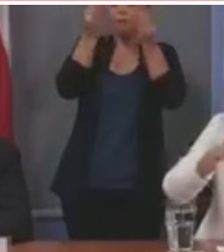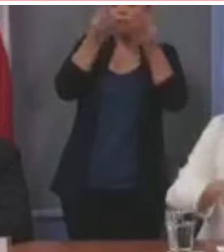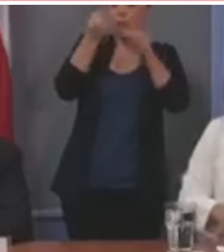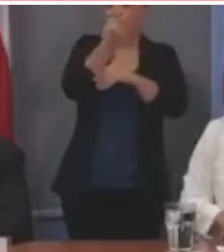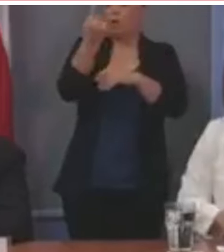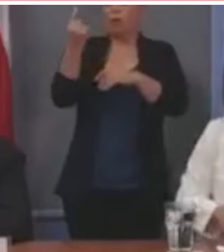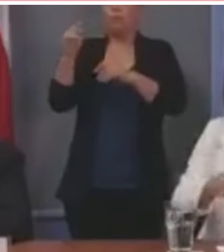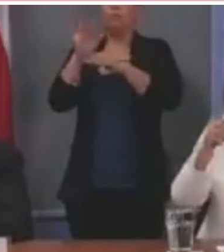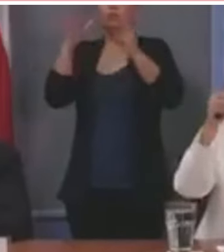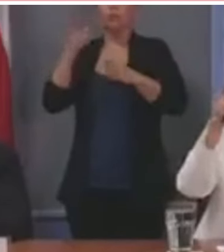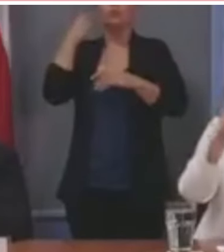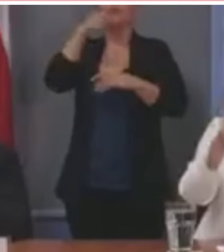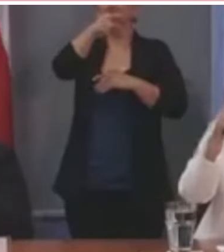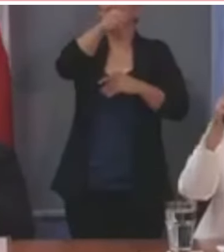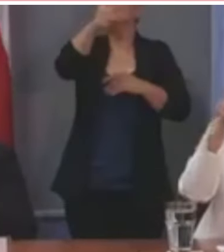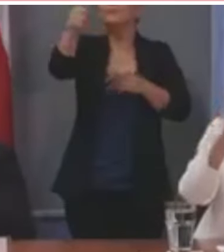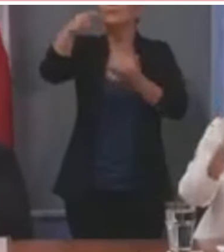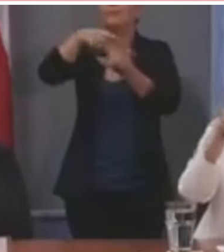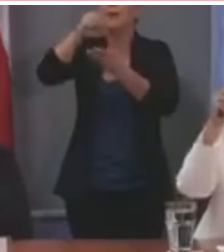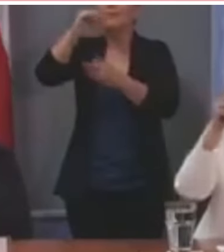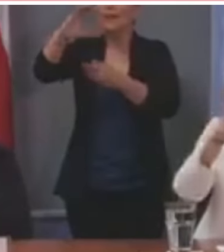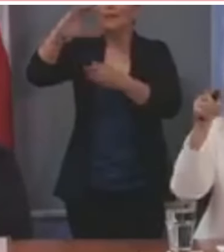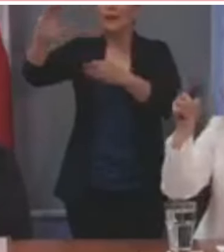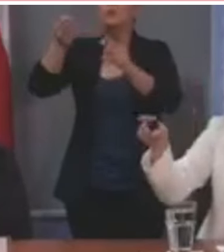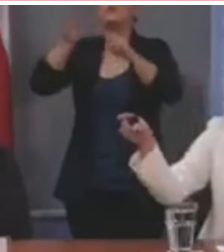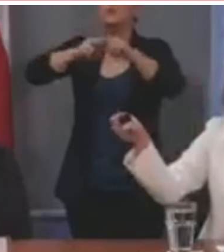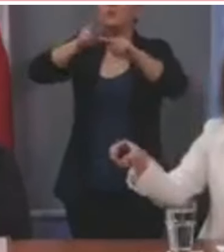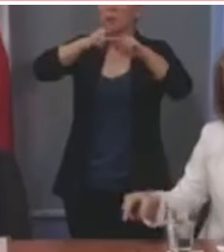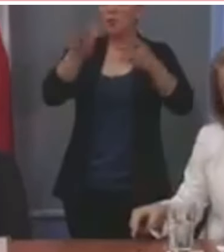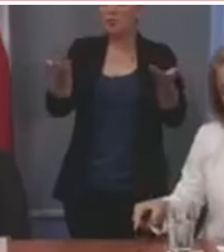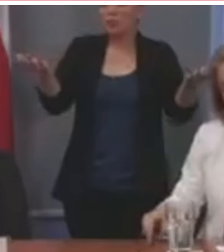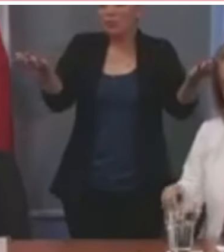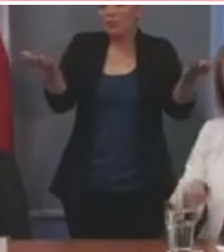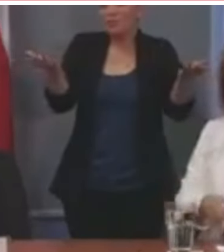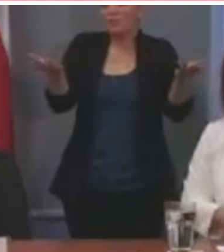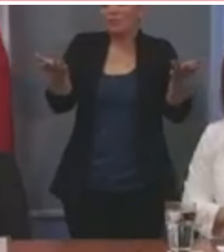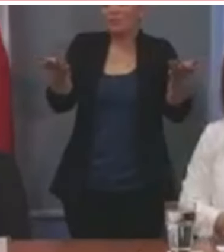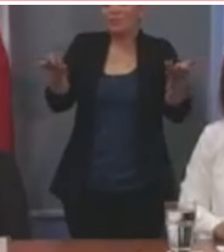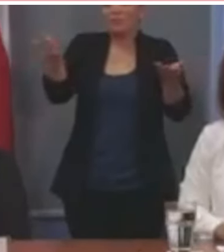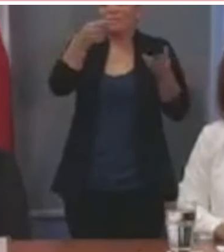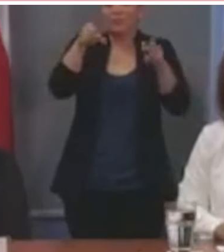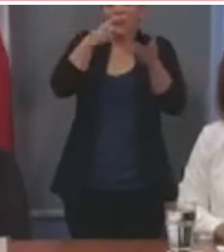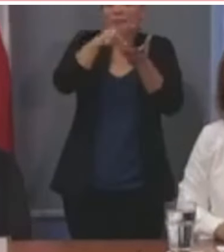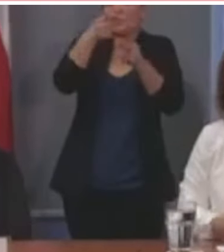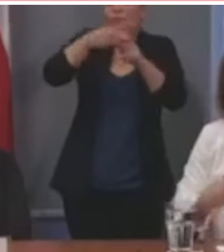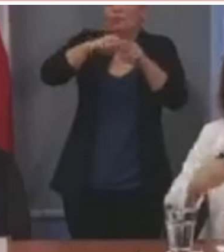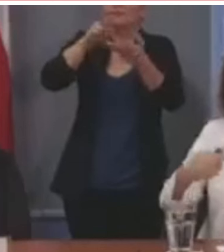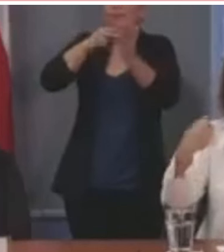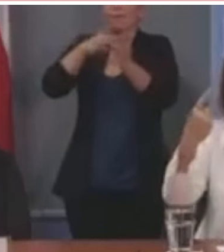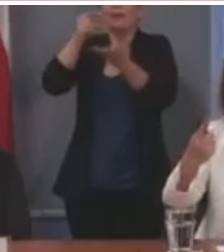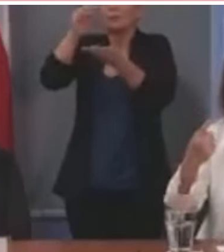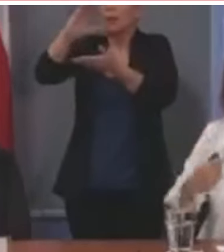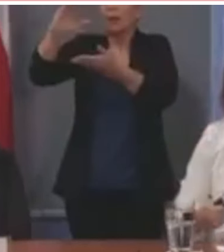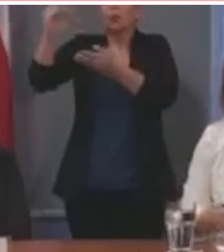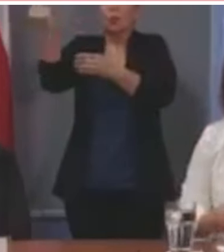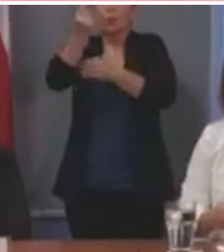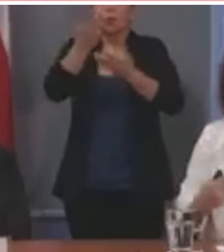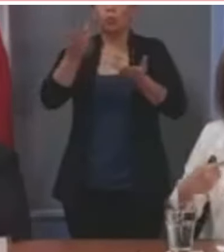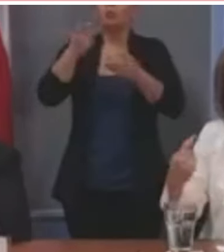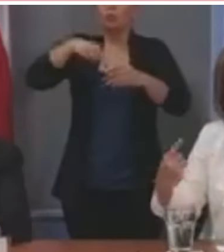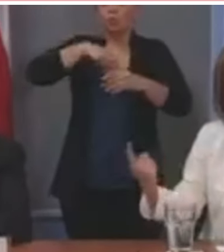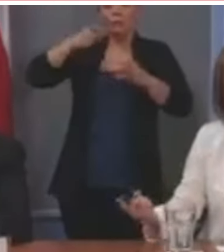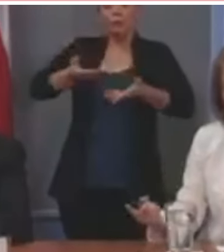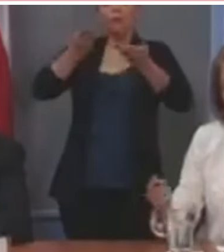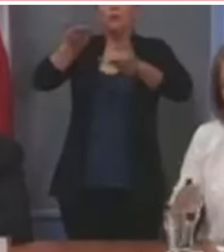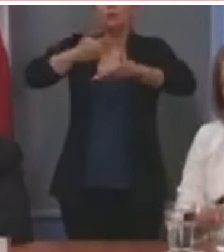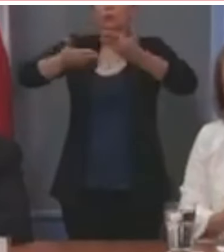pagan. Ustedes con sus impuestos pagan el salario de todas las personas que estamos aquí. Y entonces tenemos que brindarles un servicio. Entonces